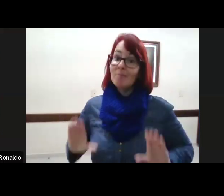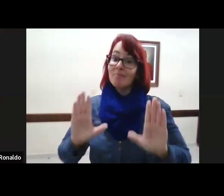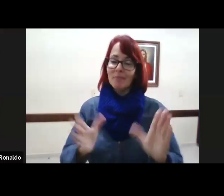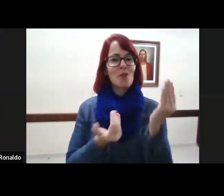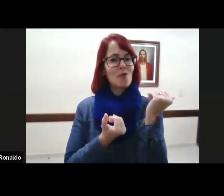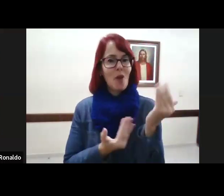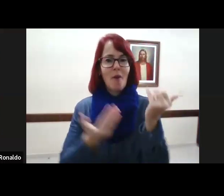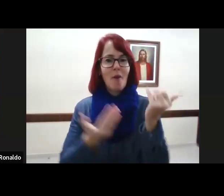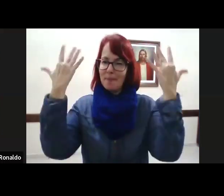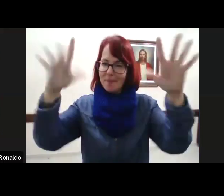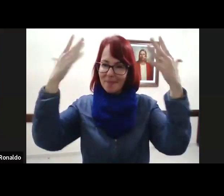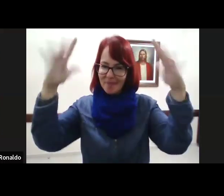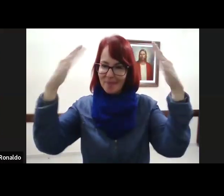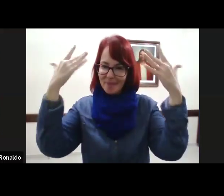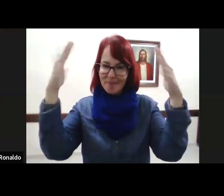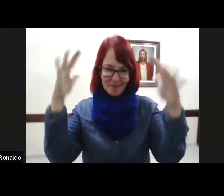de parabéns.